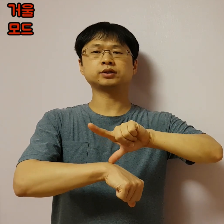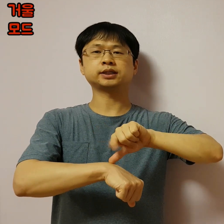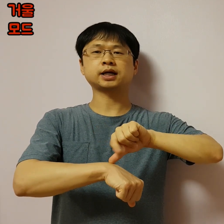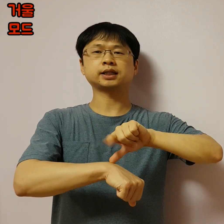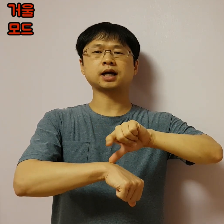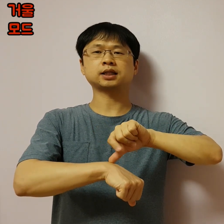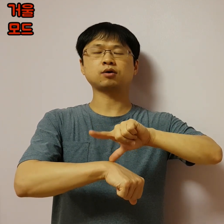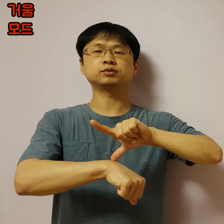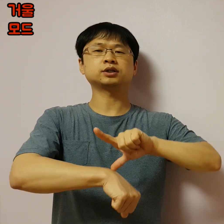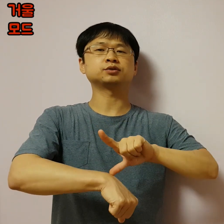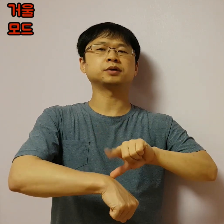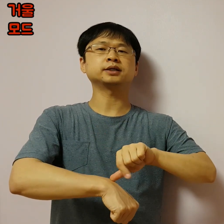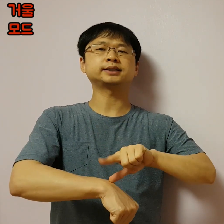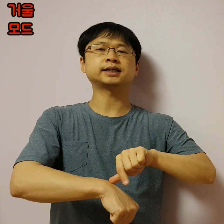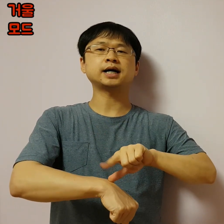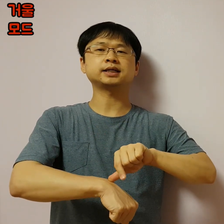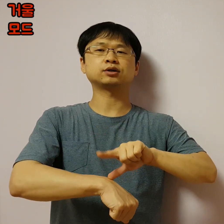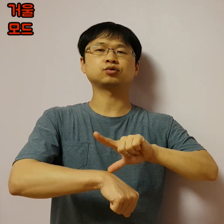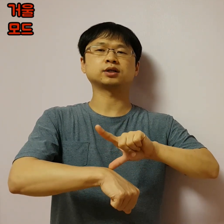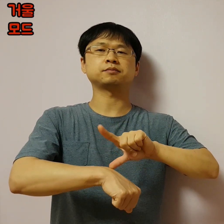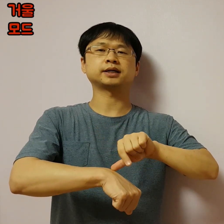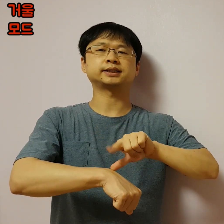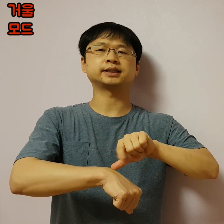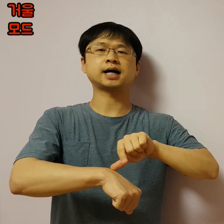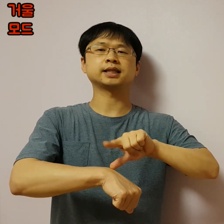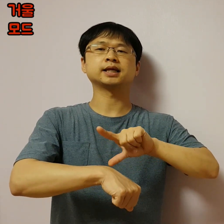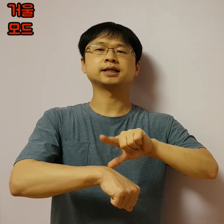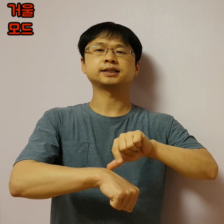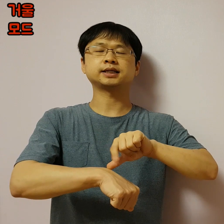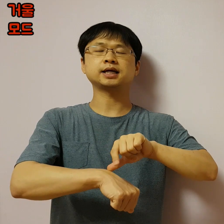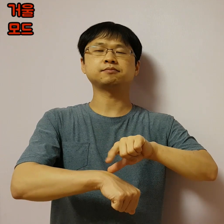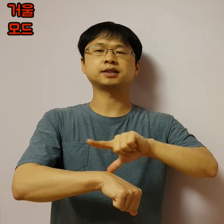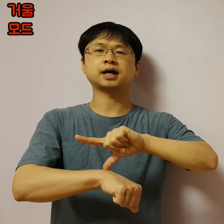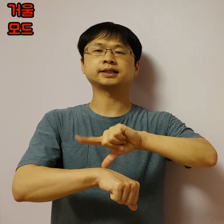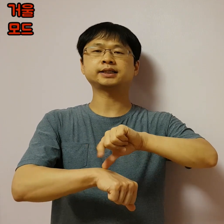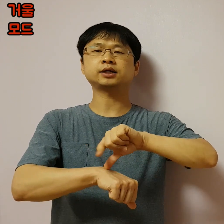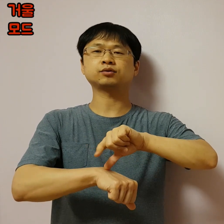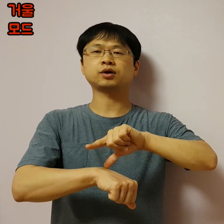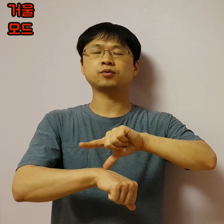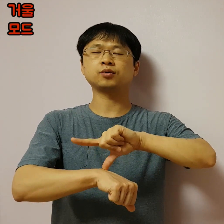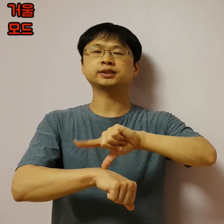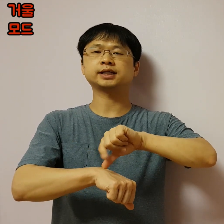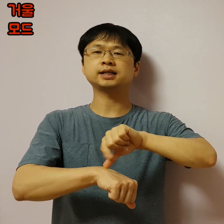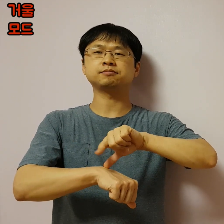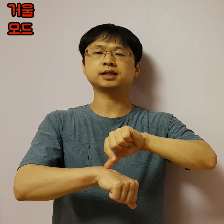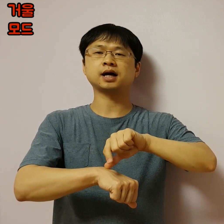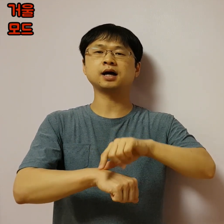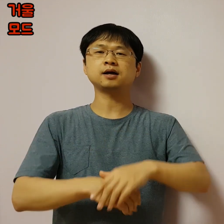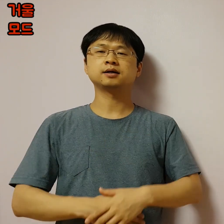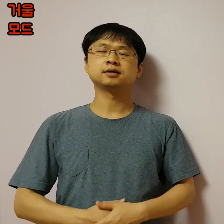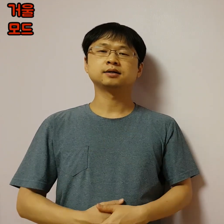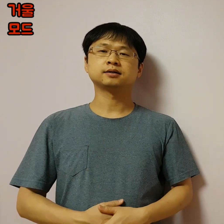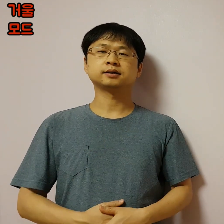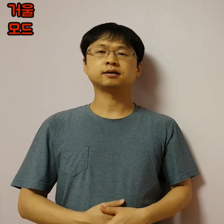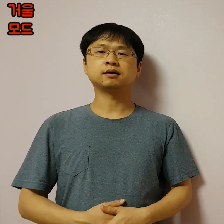돌듯이 까딱까딱 움직여주면 시간이라는 수어가 됩니다. 시간입니다. 시계도 되고 시간입니다.